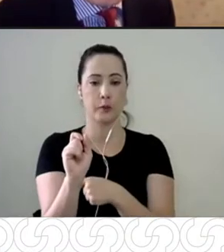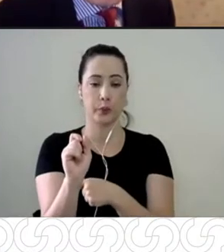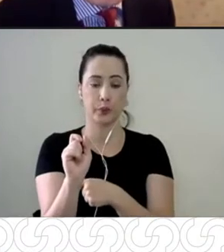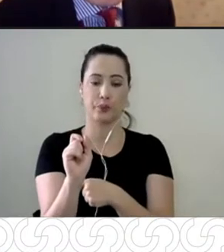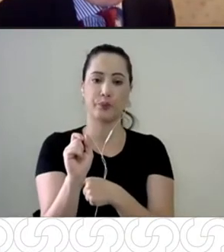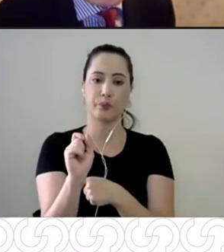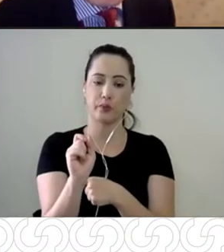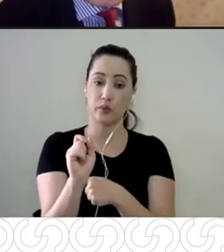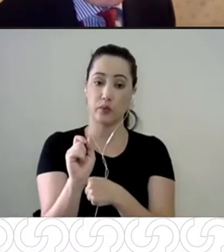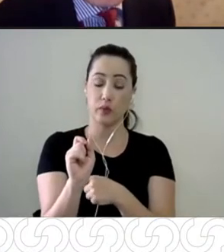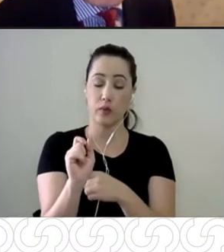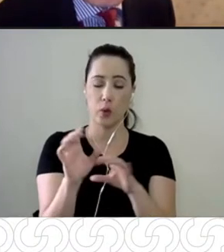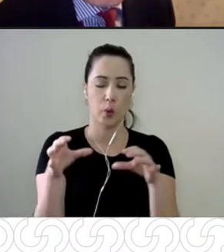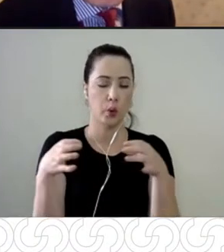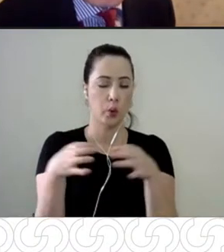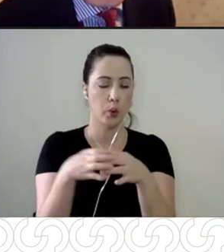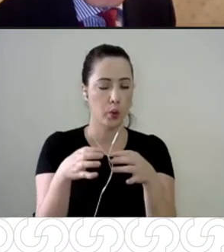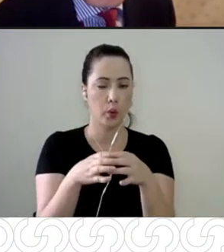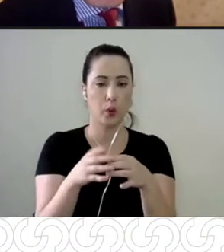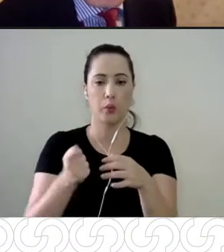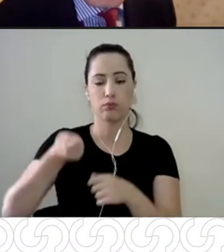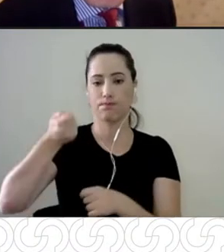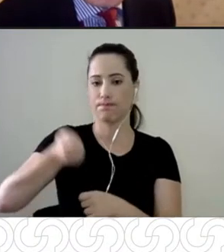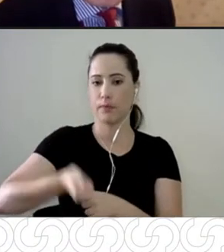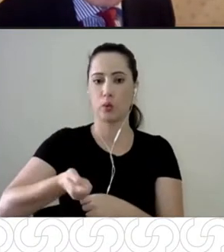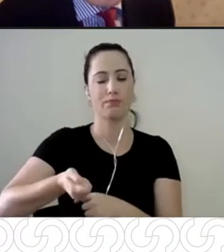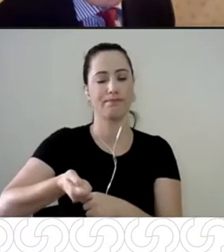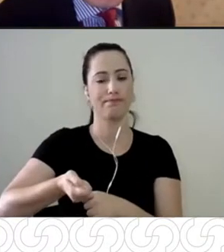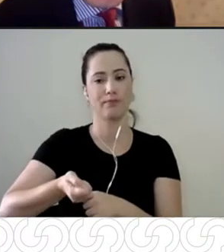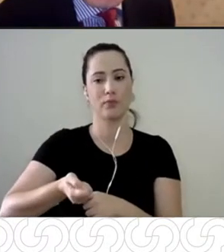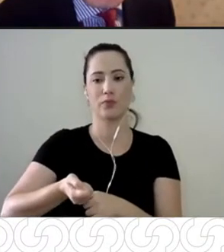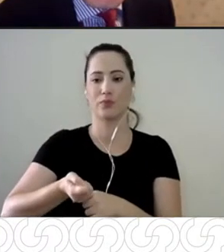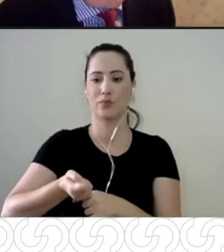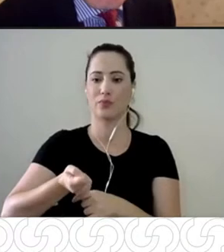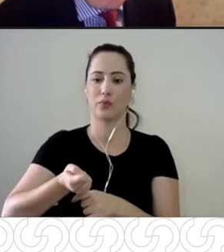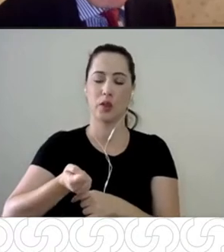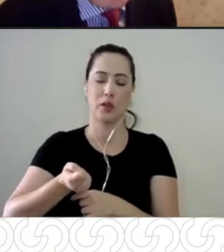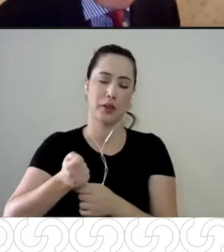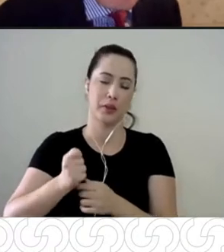invasões não são legítimas. Né? Bom. Obrigado.